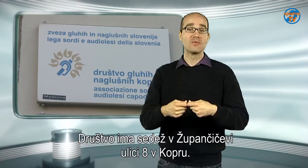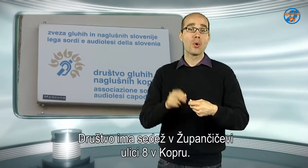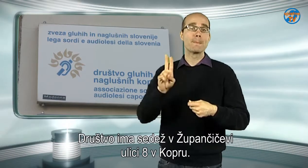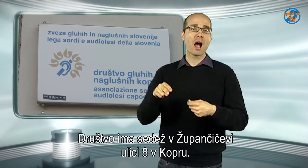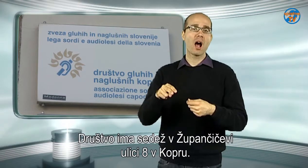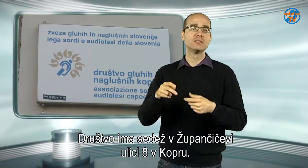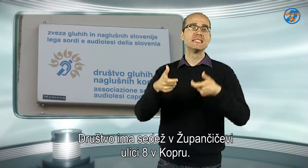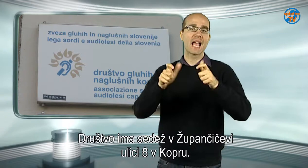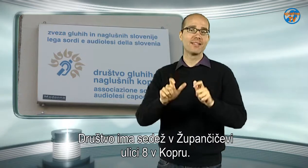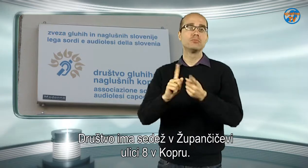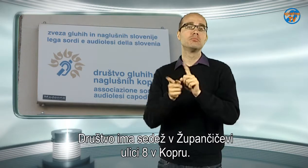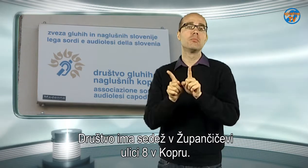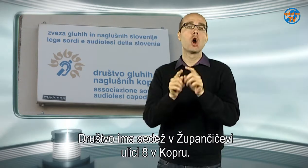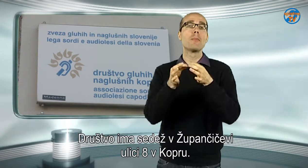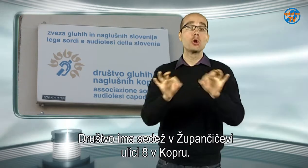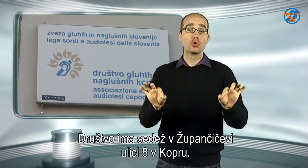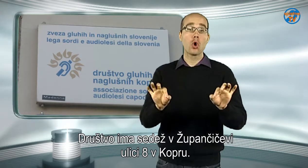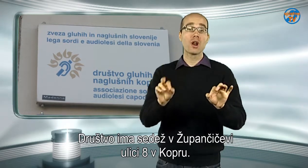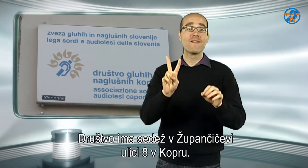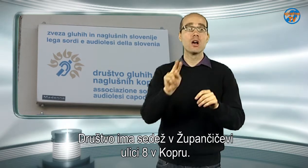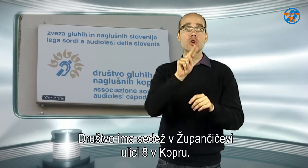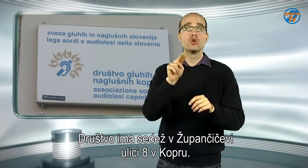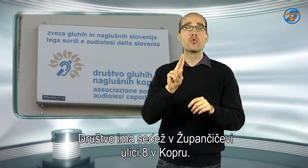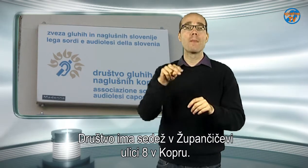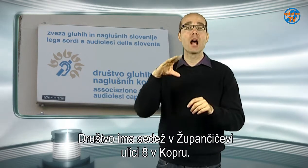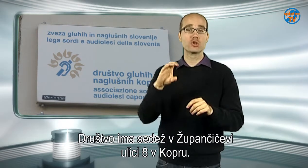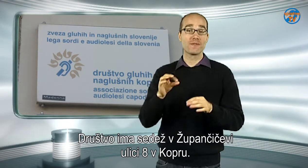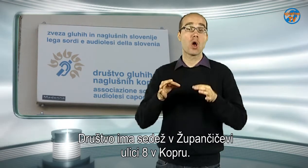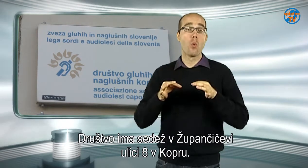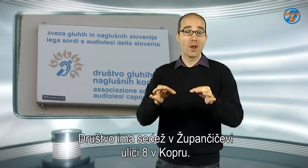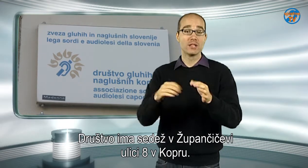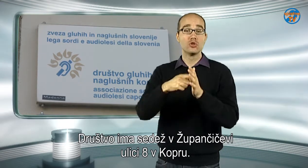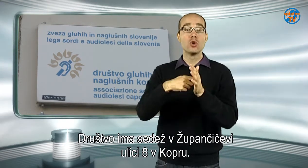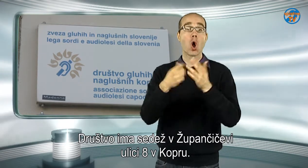Društvo ima sedež v Župančičevi ulici 8 v Kopru.